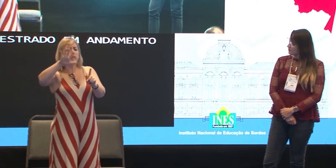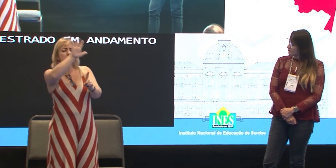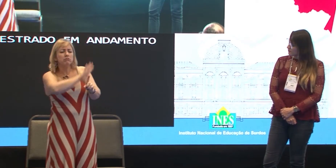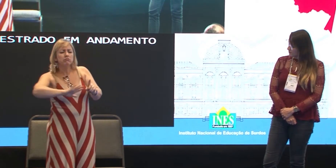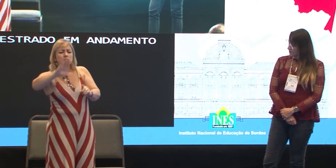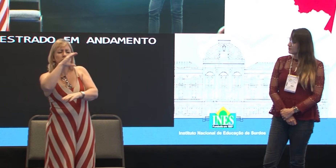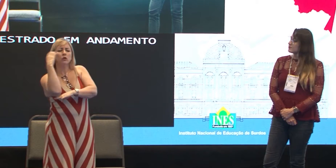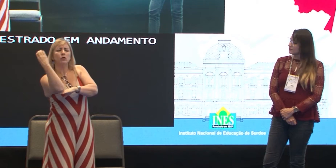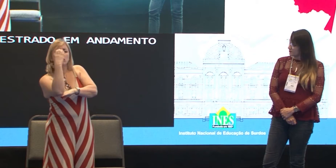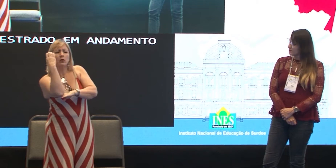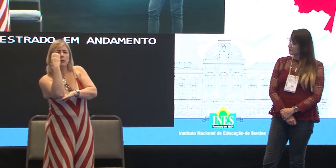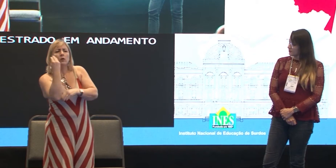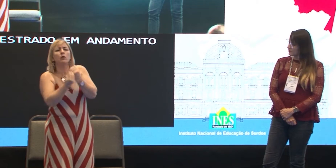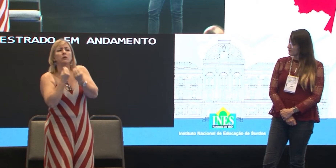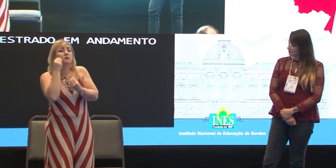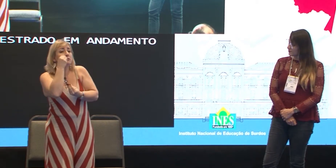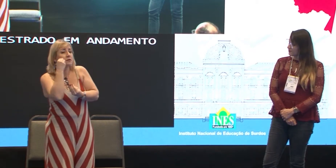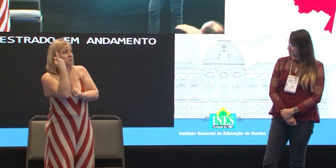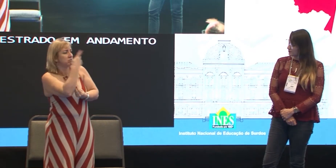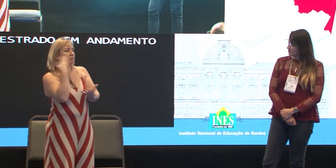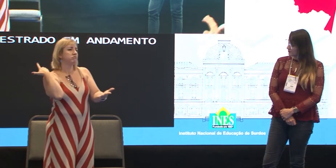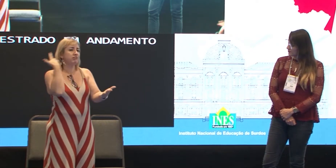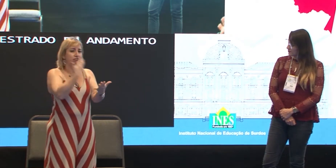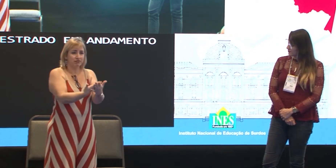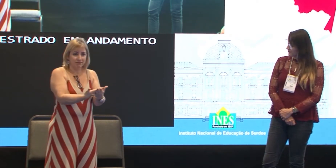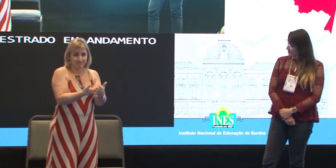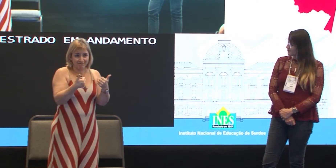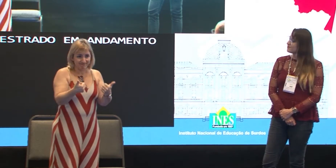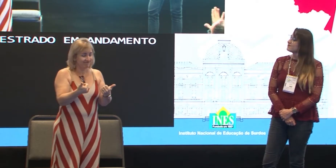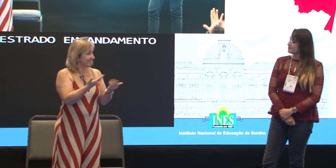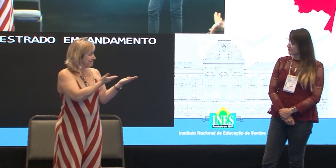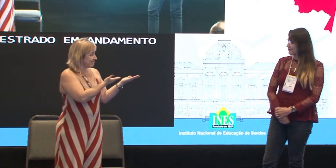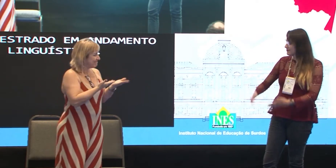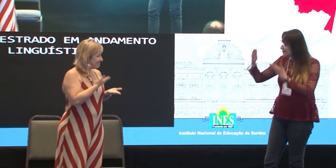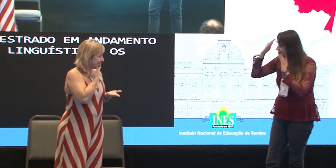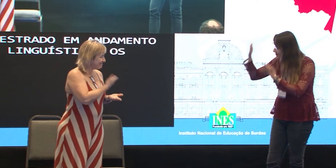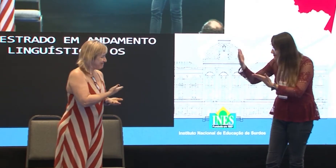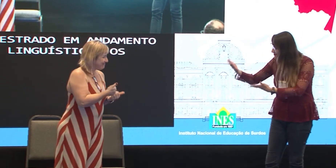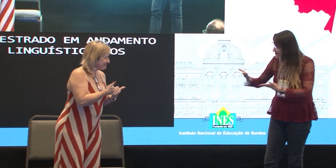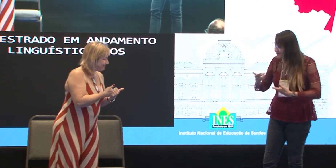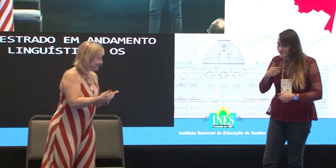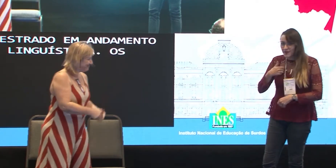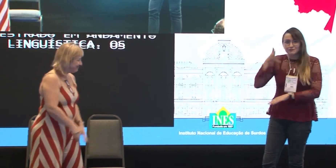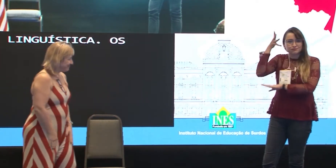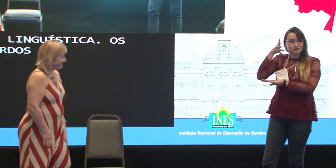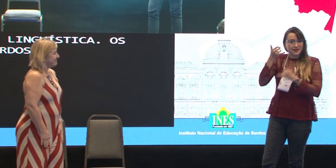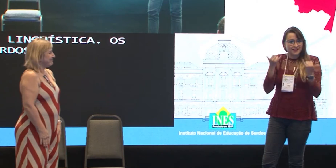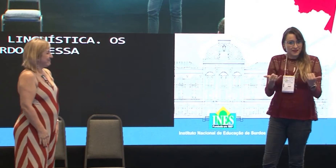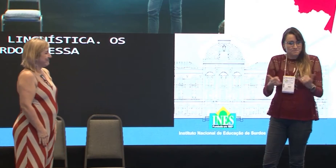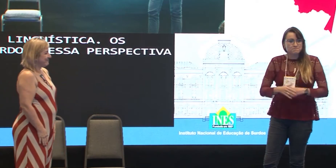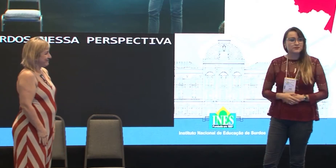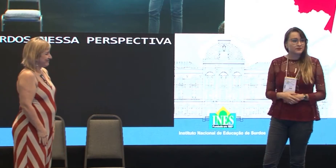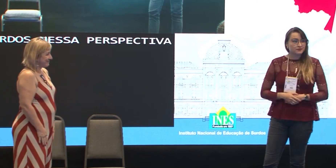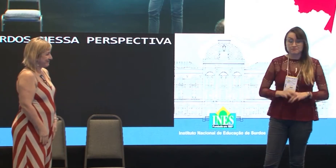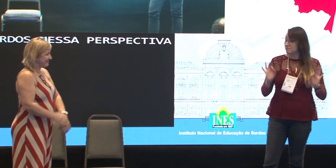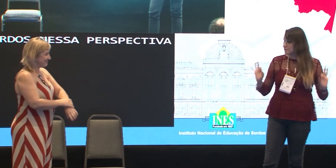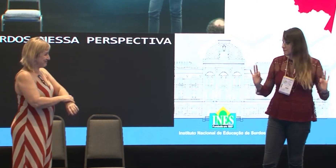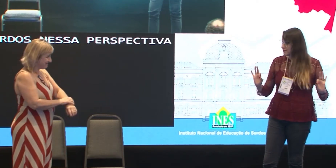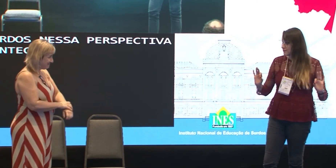Os estudos surgem nessa perspectiva do que acontece na Colômbia. Como são esses estudos?